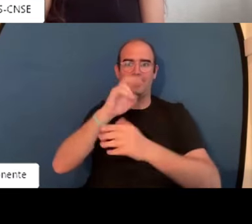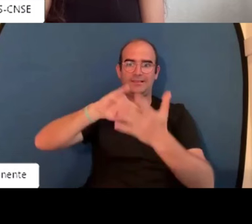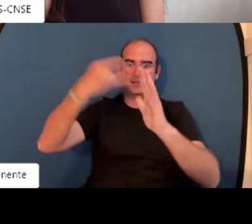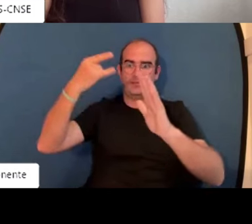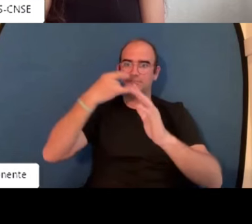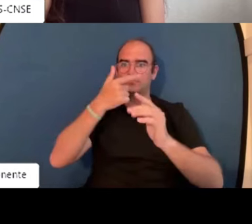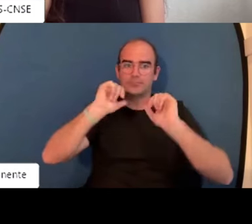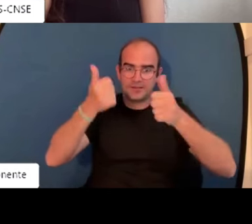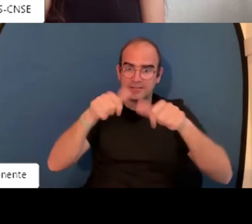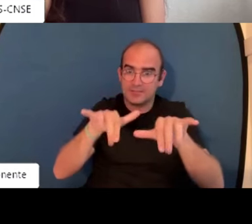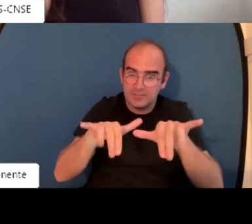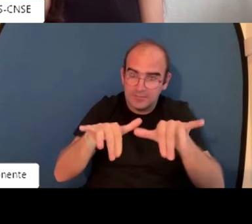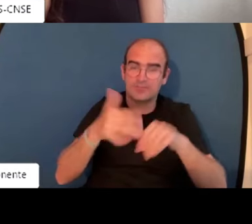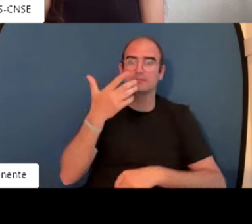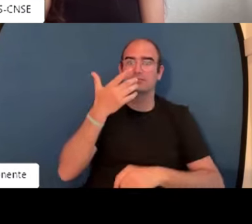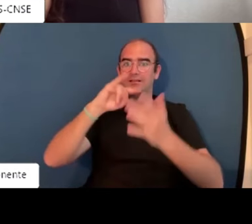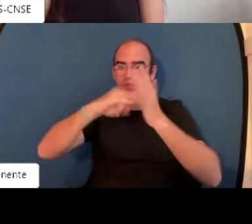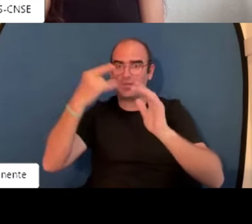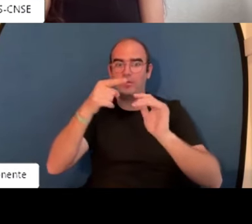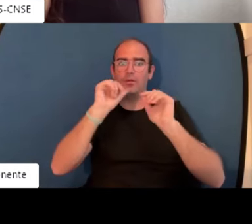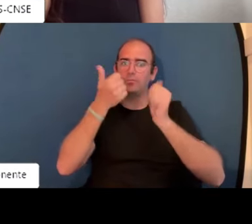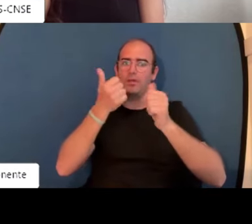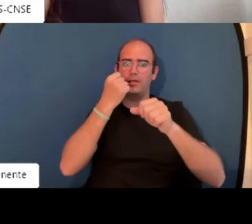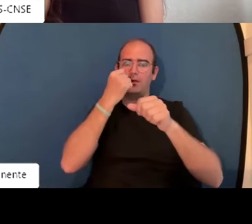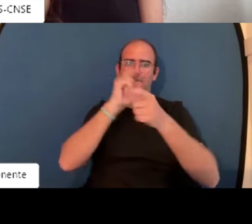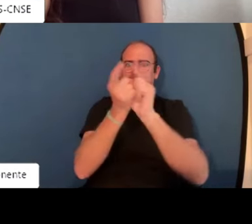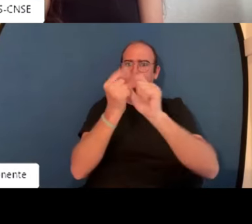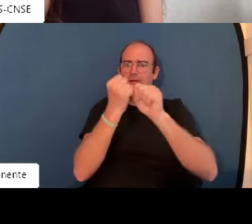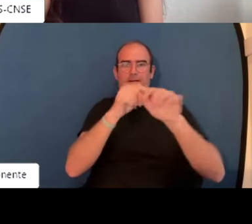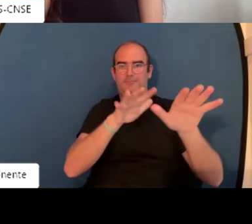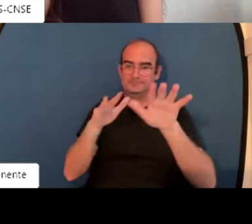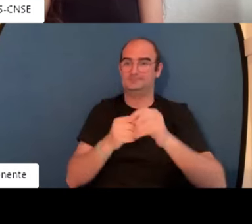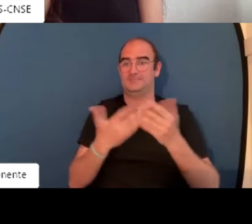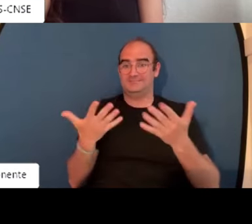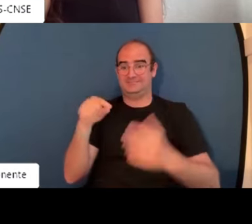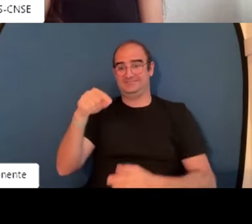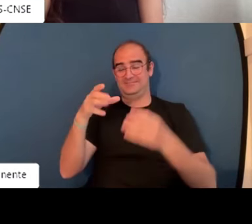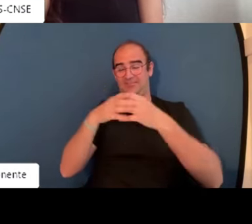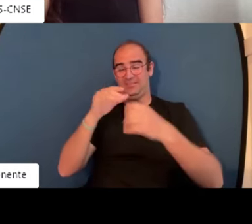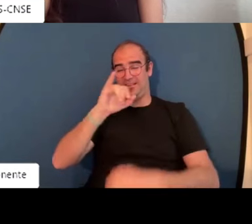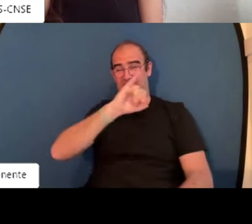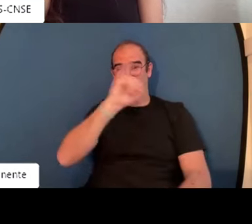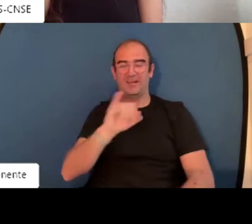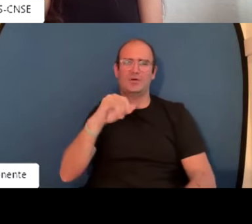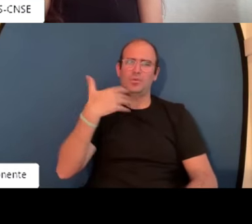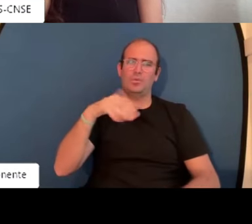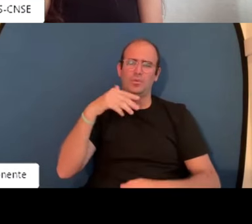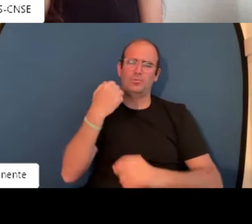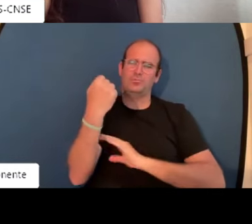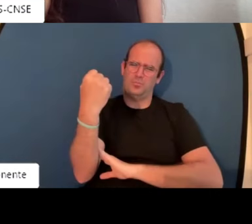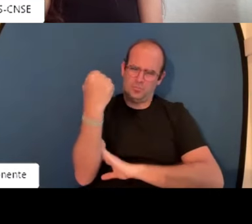Millenium, ahí cambia y da ese golpe a la tecnología a nivel de carreras de informática, ordenadores,